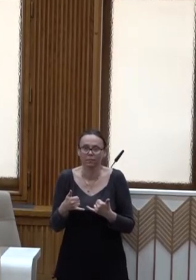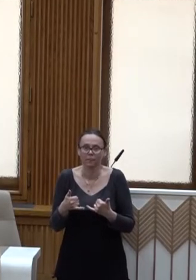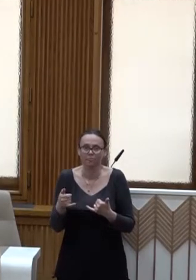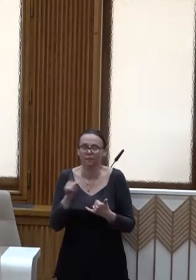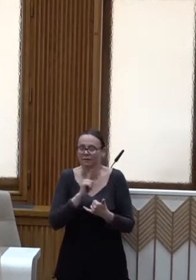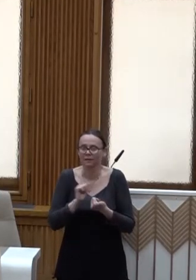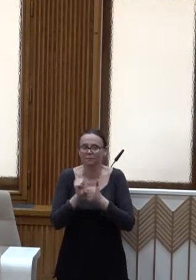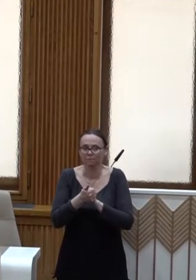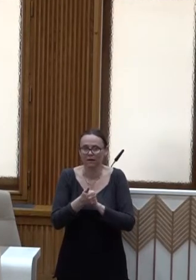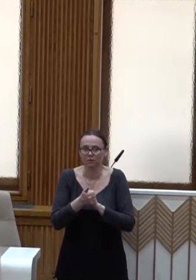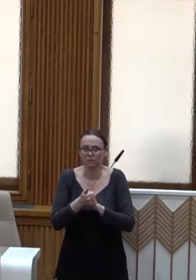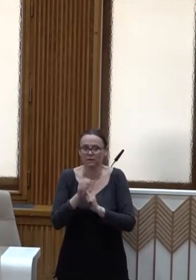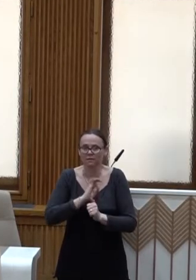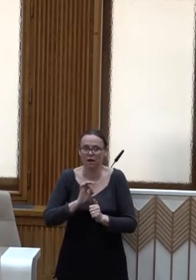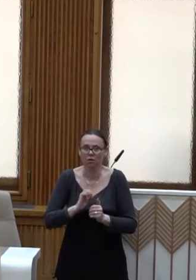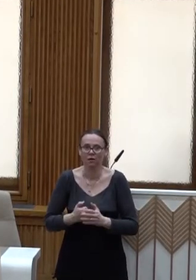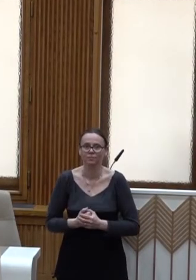ni prioriteta.